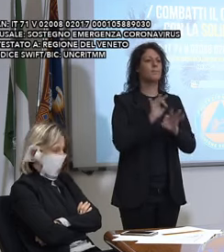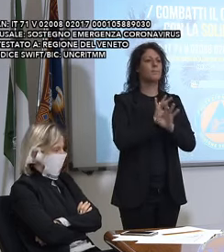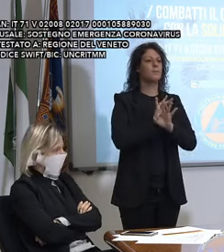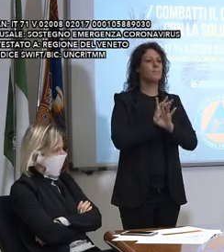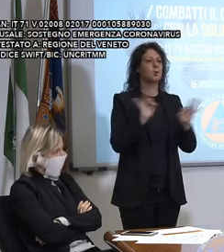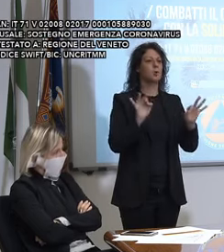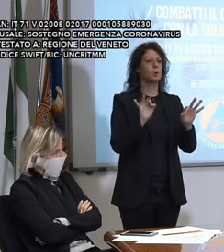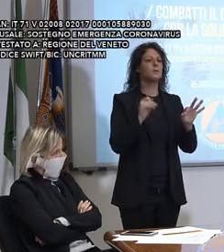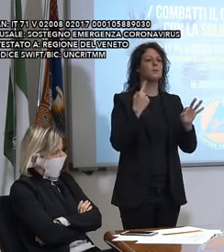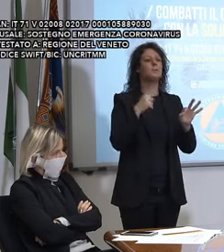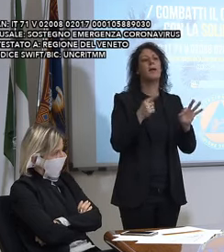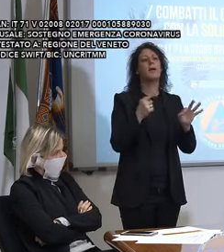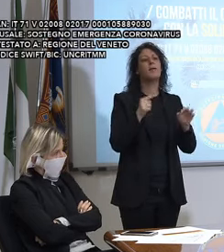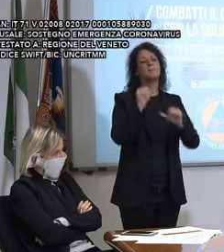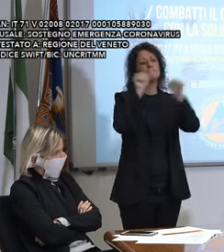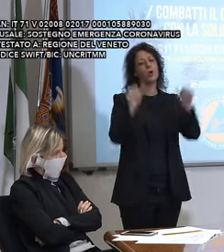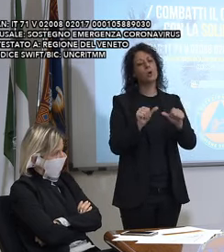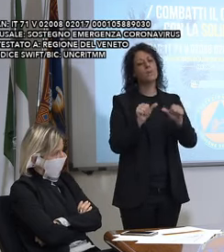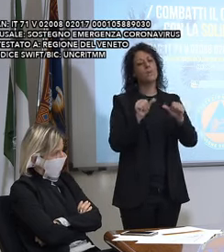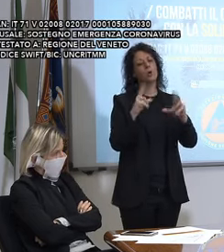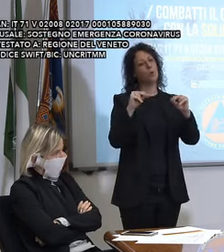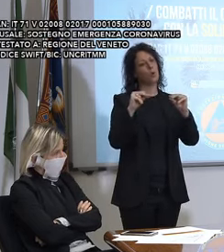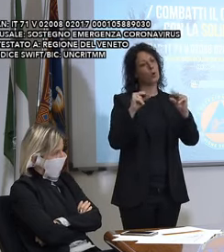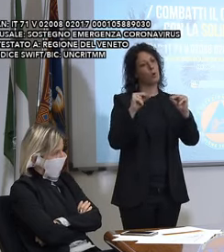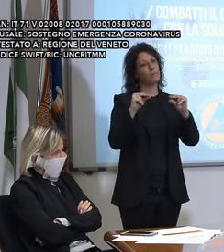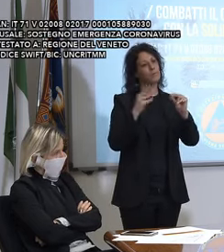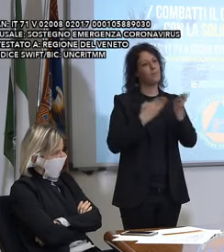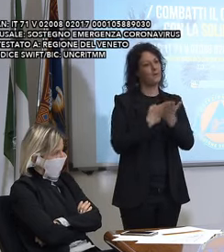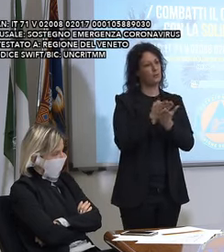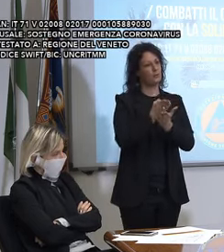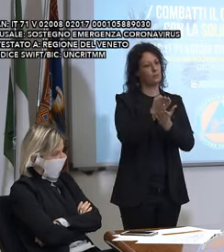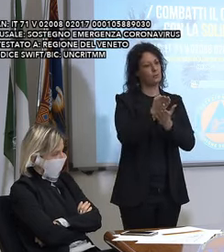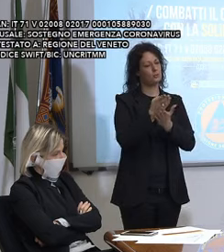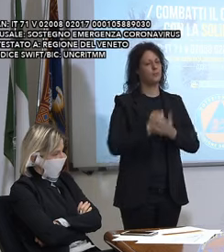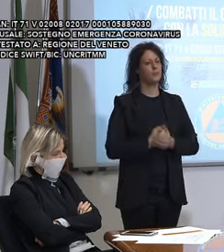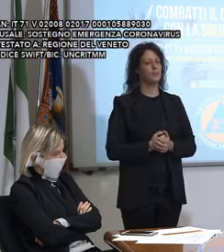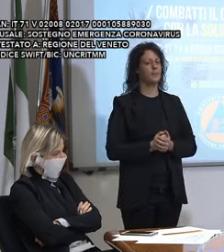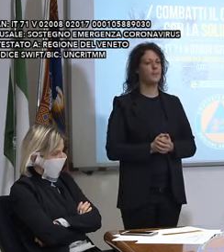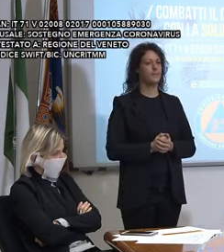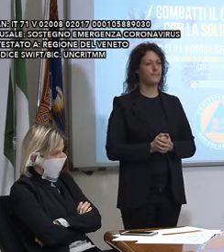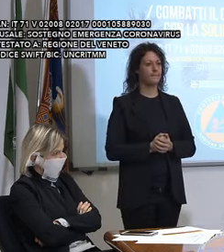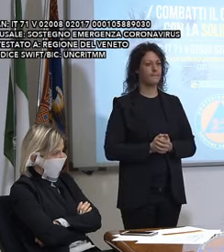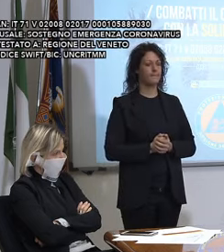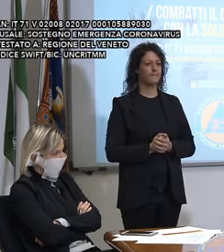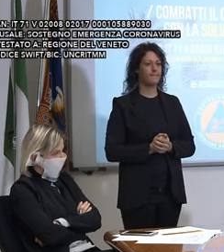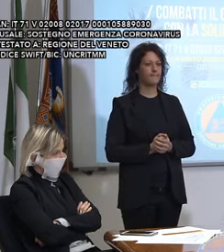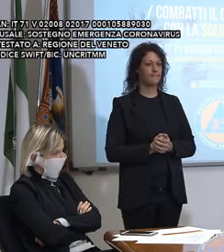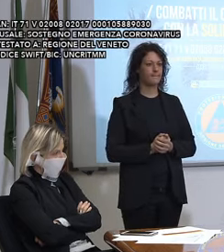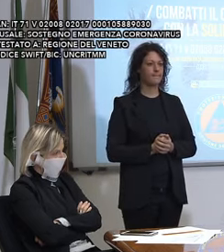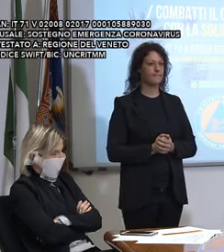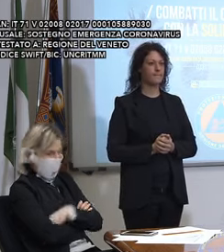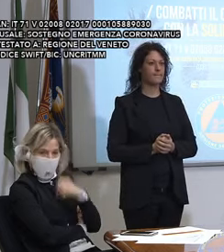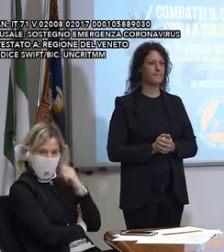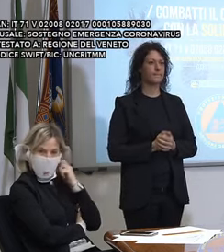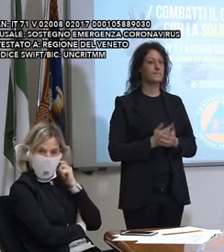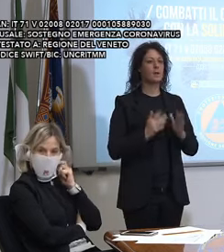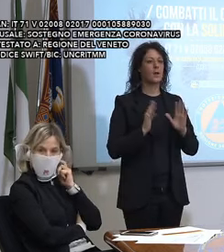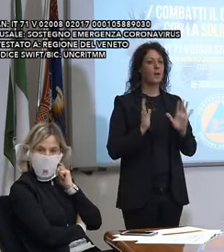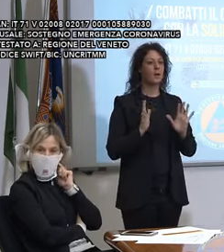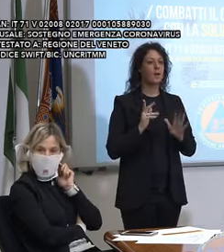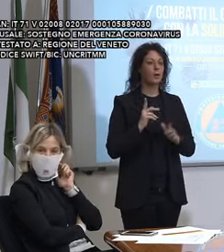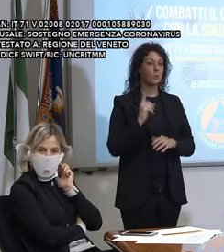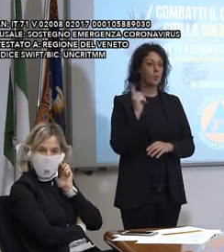pronti a questo nuovo viaggio. Che non passi l'idea, che non passi l'idea, ve lo ridico, che qualcuno si permetta